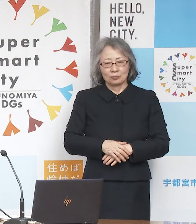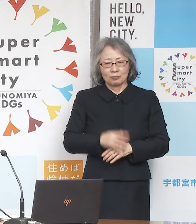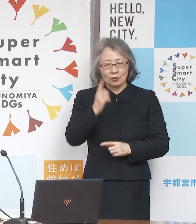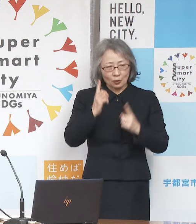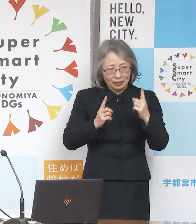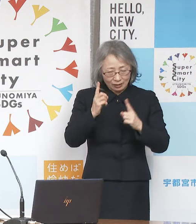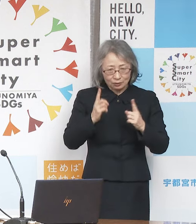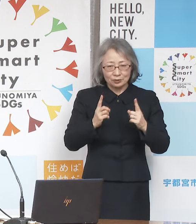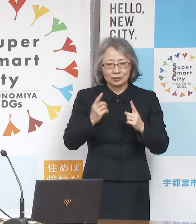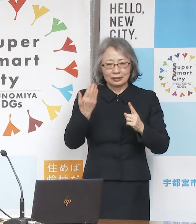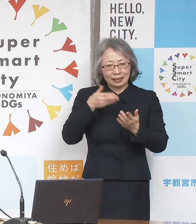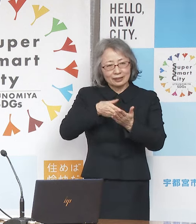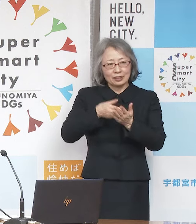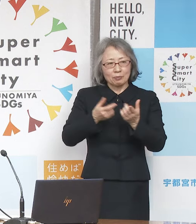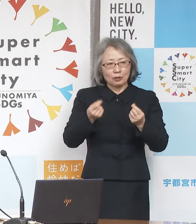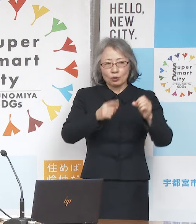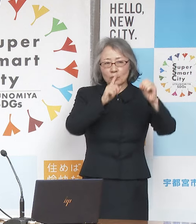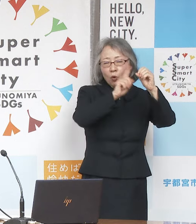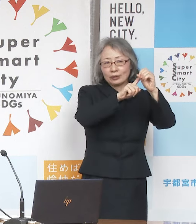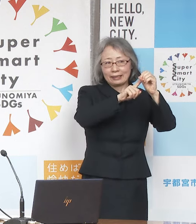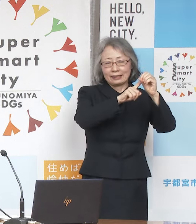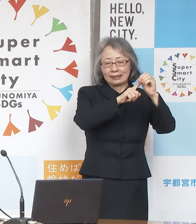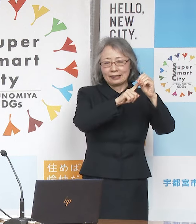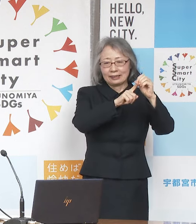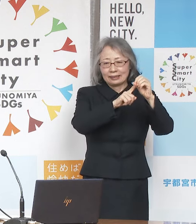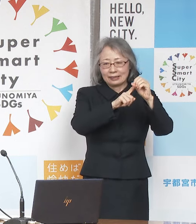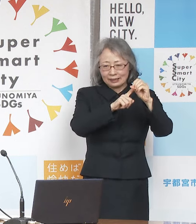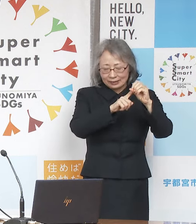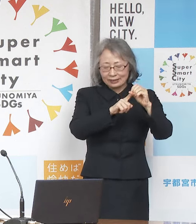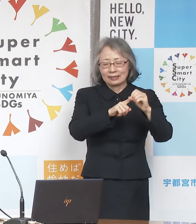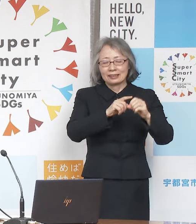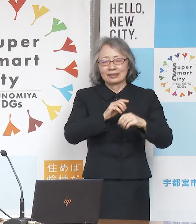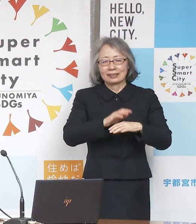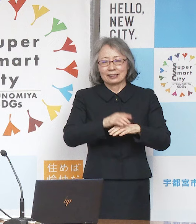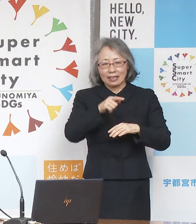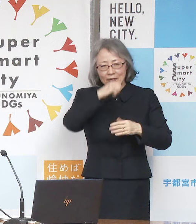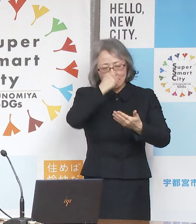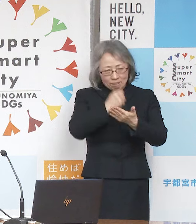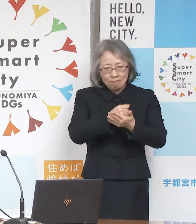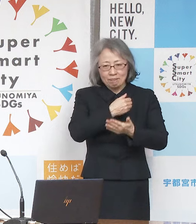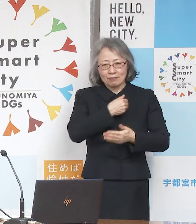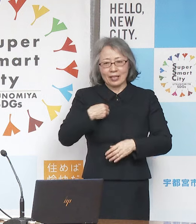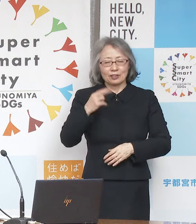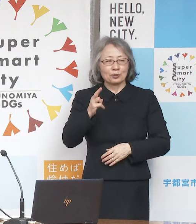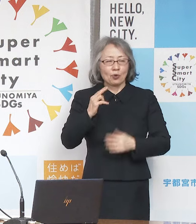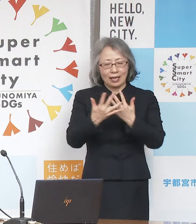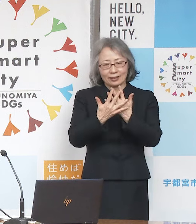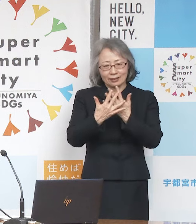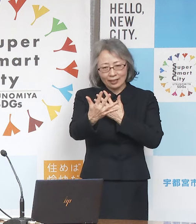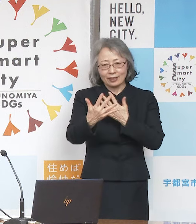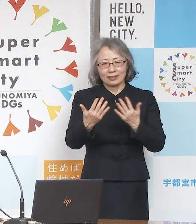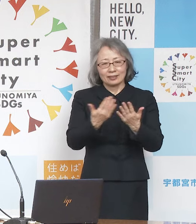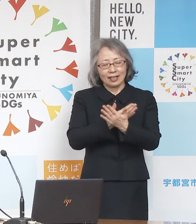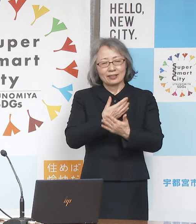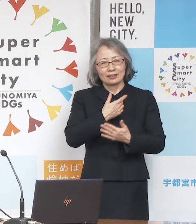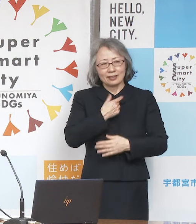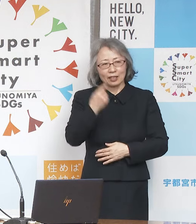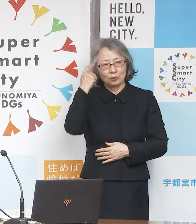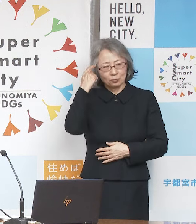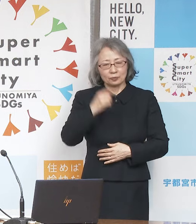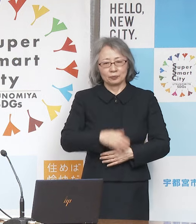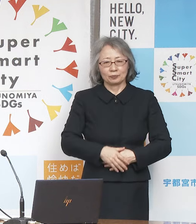も先ほど申し上げた目的というかえの希望ですねえそれが叶えられるような大会になっていただければなと